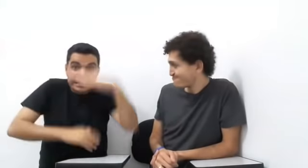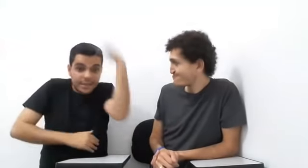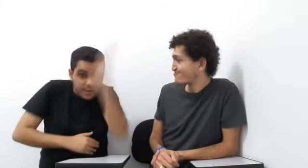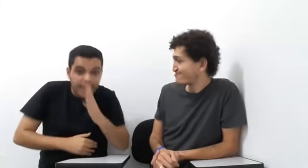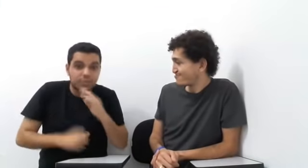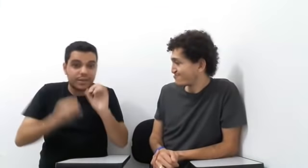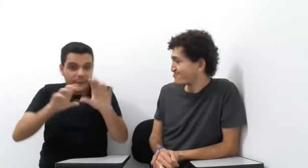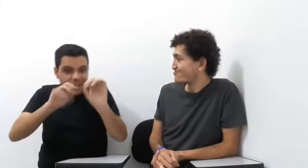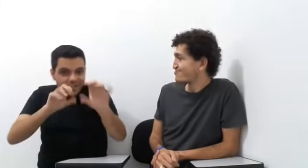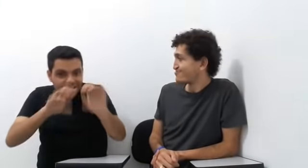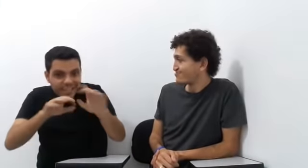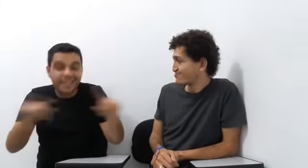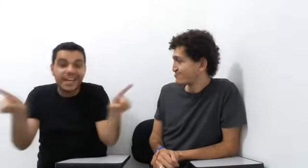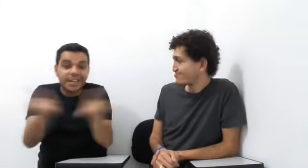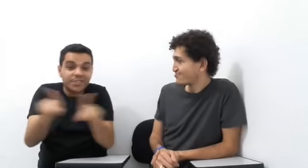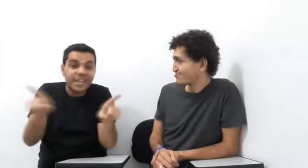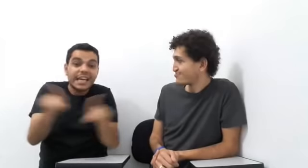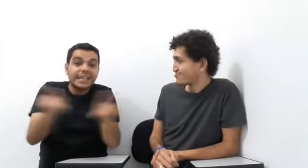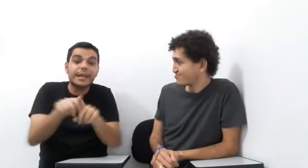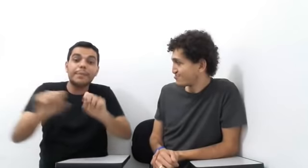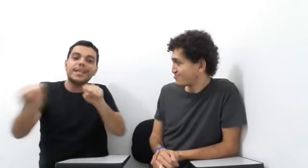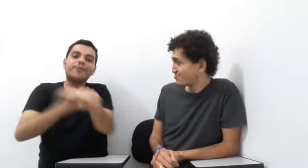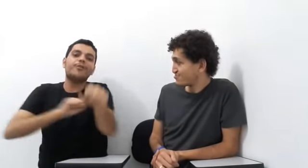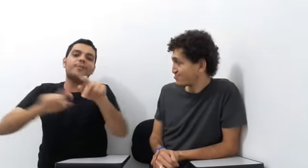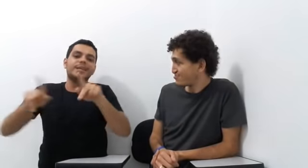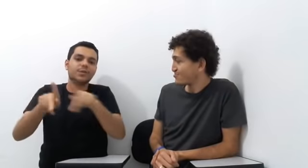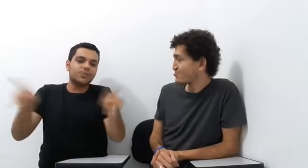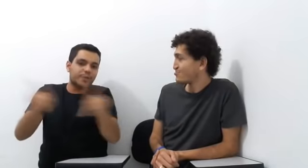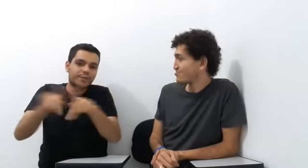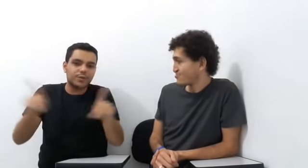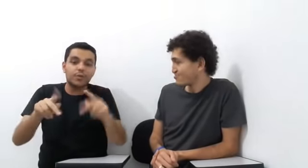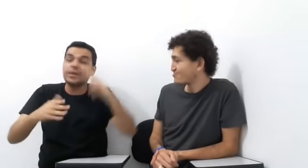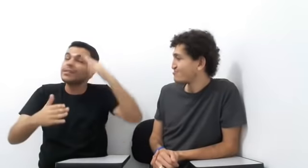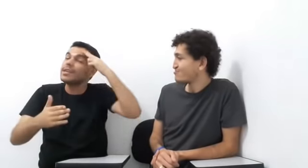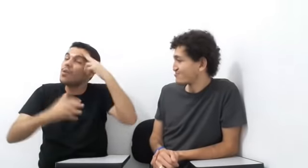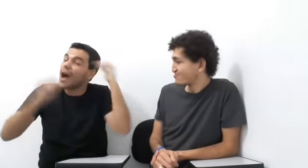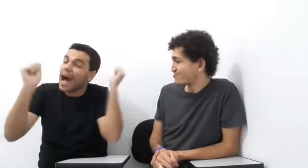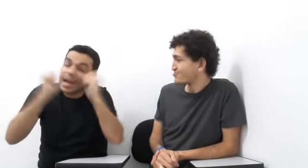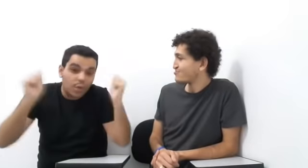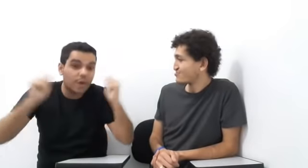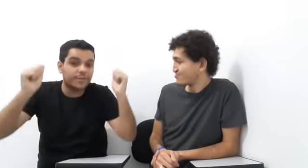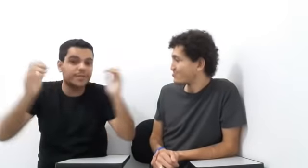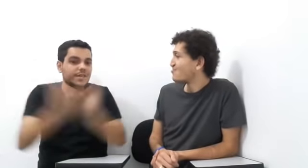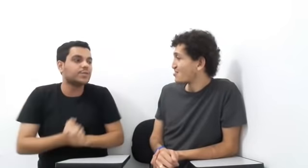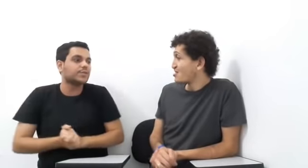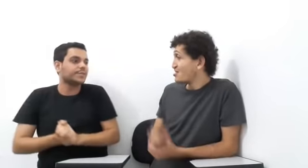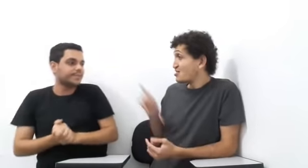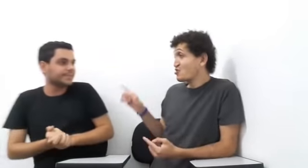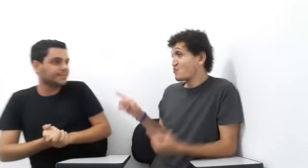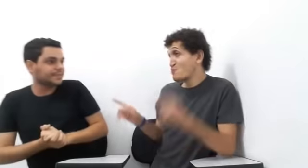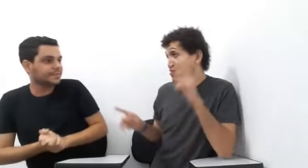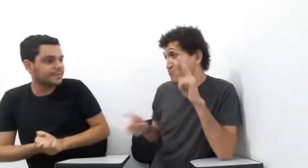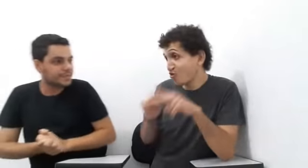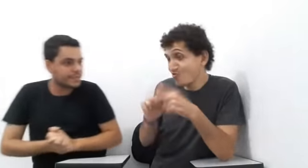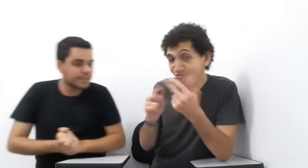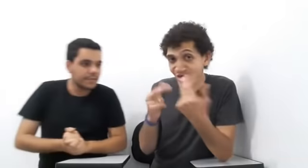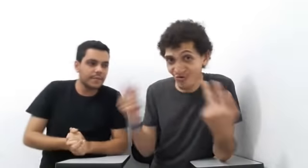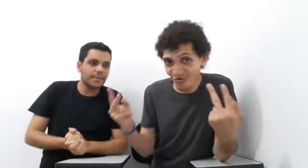ensinando gratuitamente na internet e também na formação de professores. Eu adoro fazer isso. Isso me lembrou duas coisas,